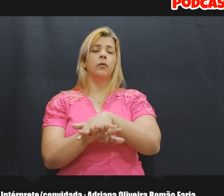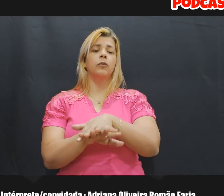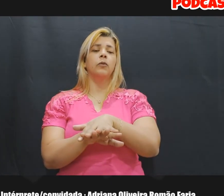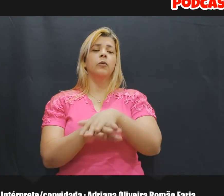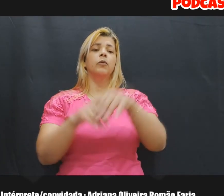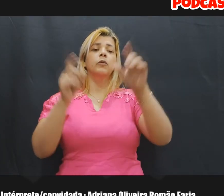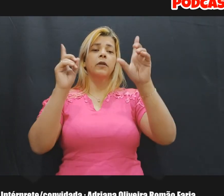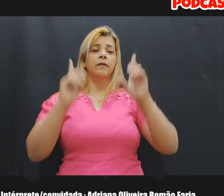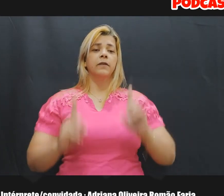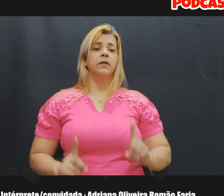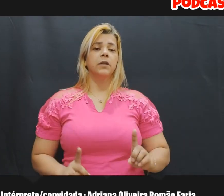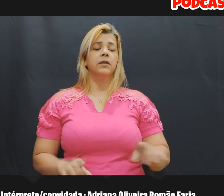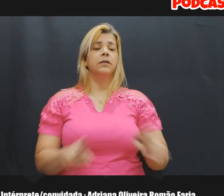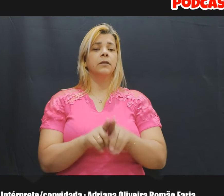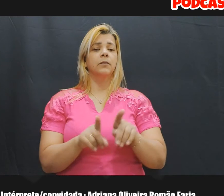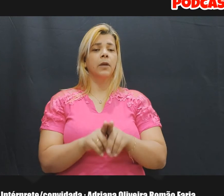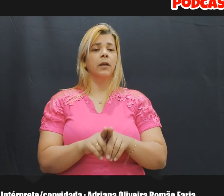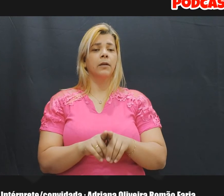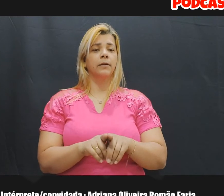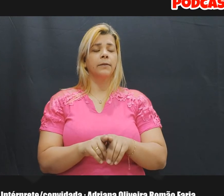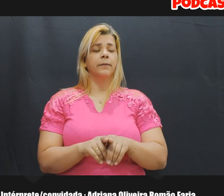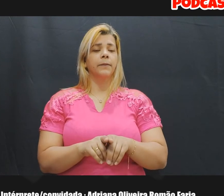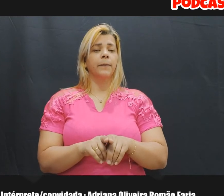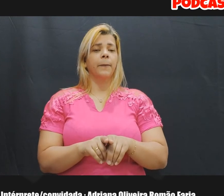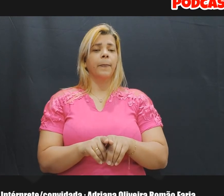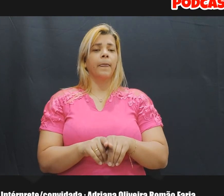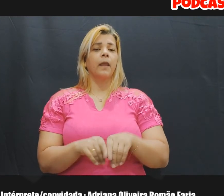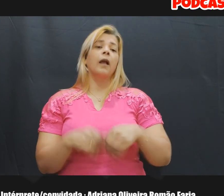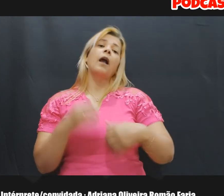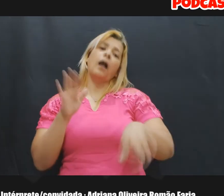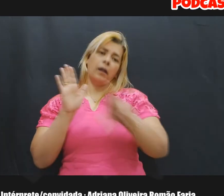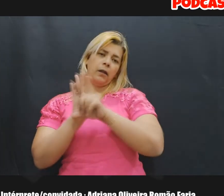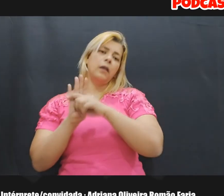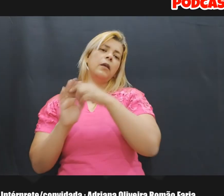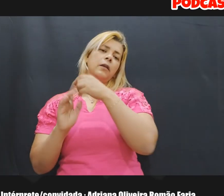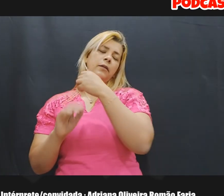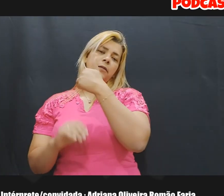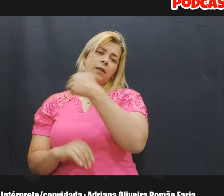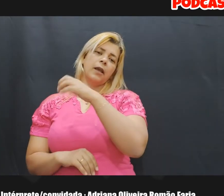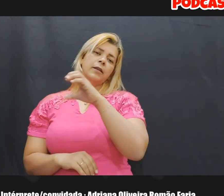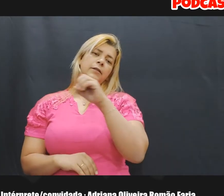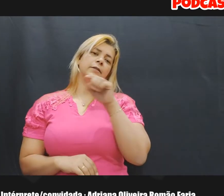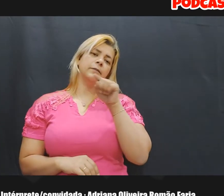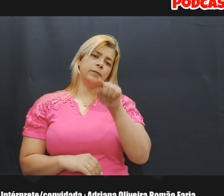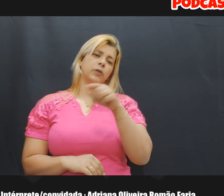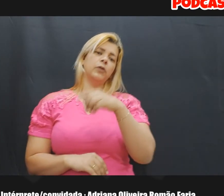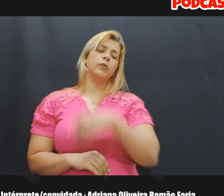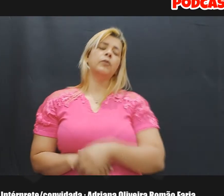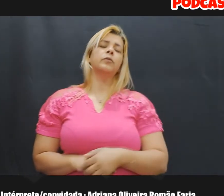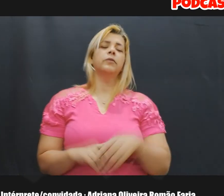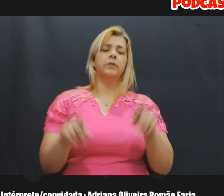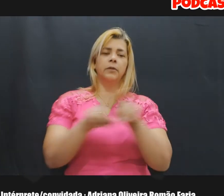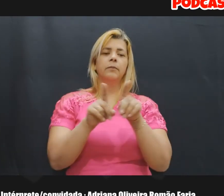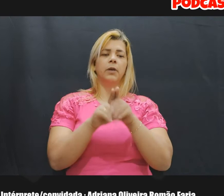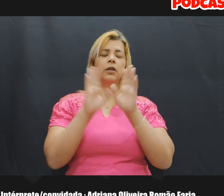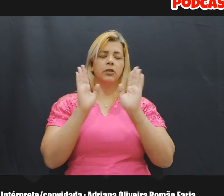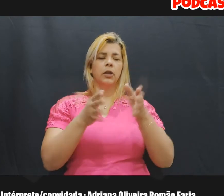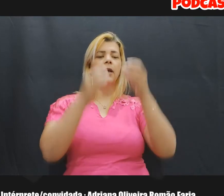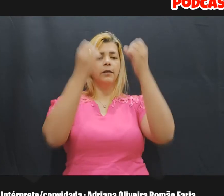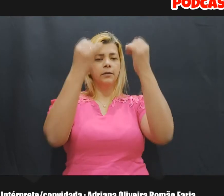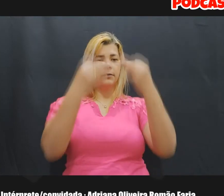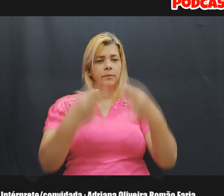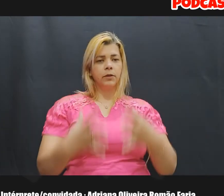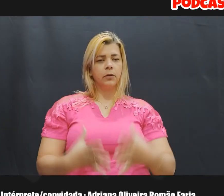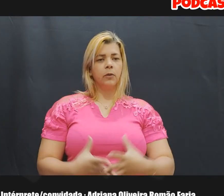né? A senhora também referiu aí a Lei 10.436, que é de 24 de abril de 2002, né? E